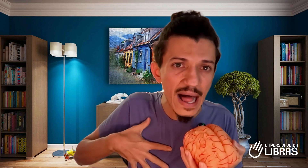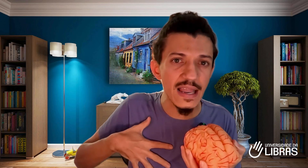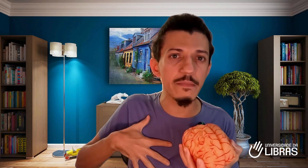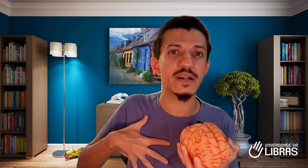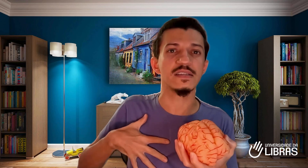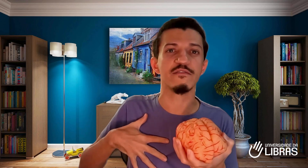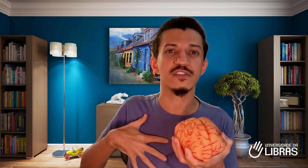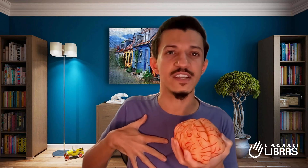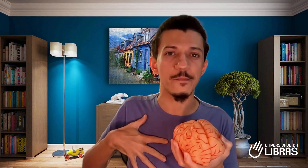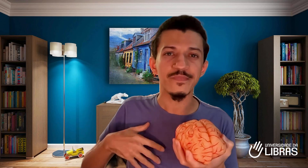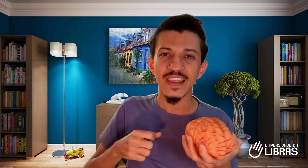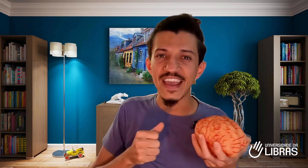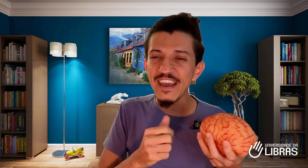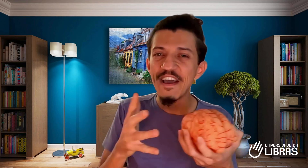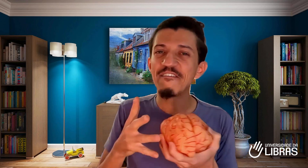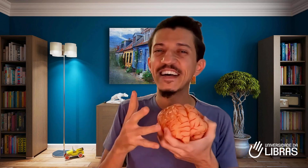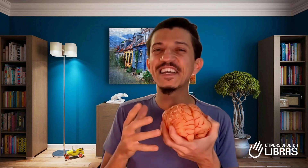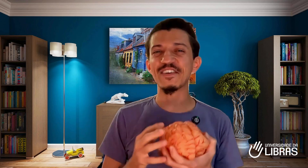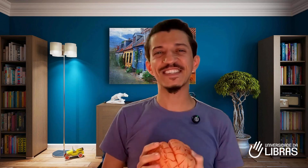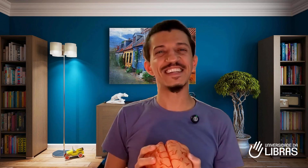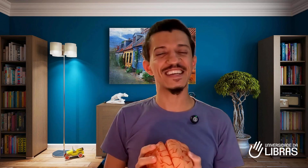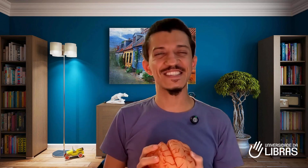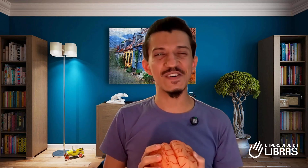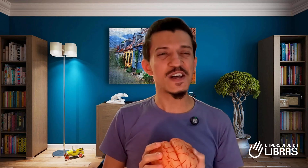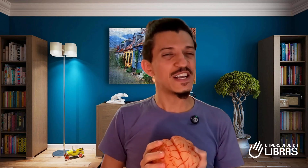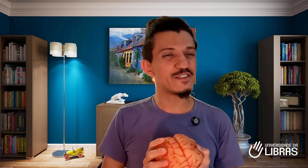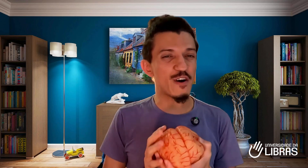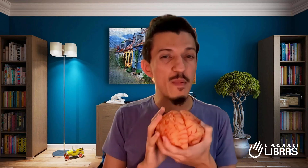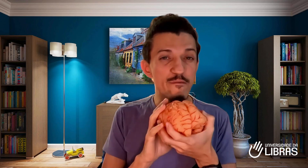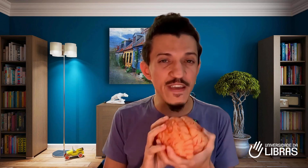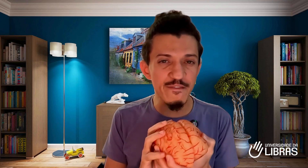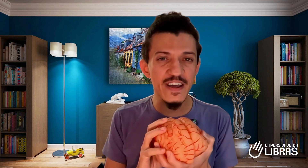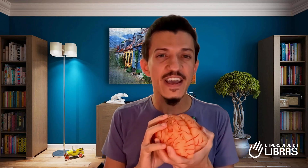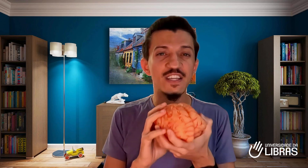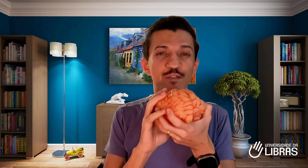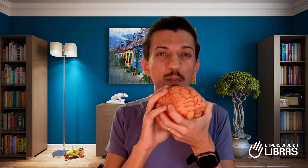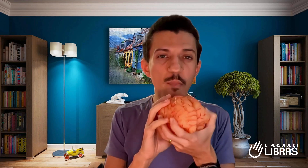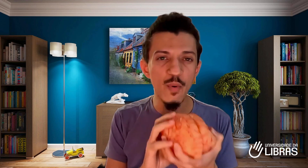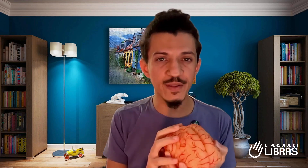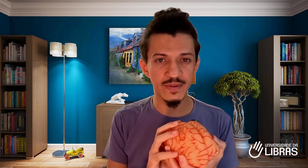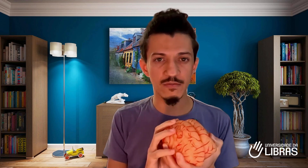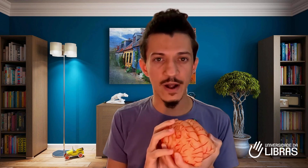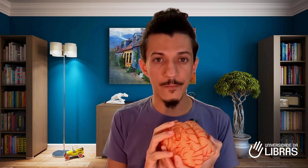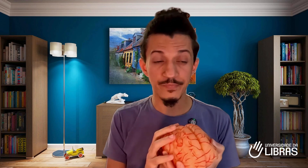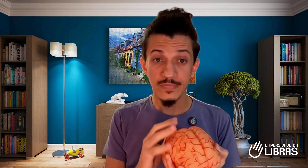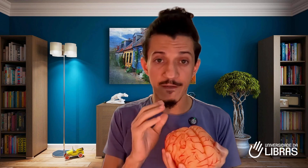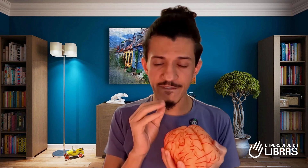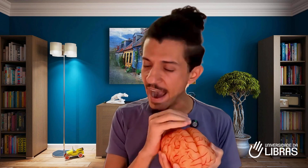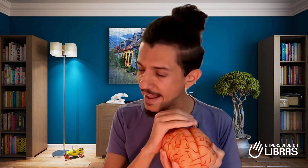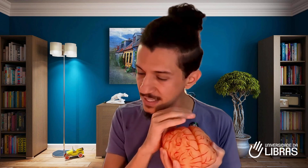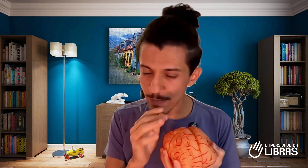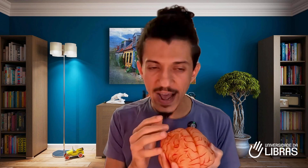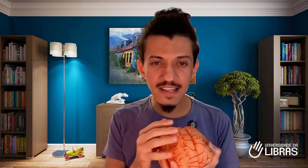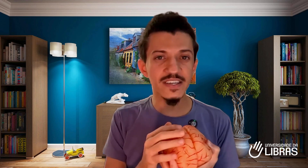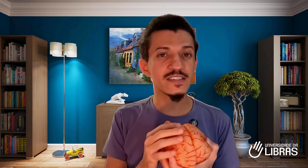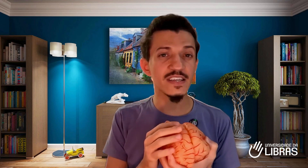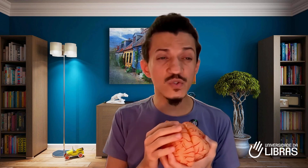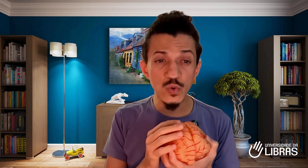Libras em você e fazendo a sinalização de forma viva e de forma muito natural. Várias práticas e estudos e